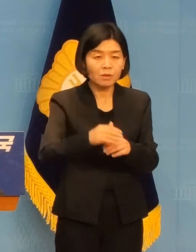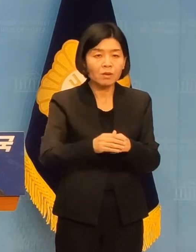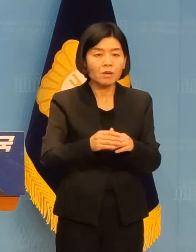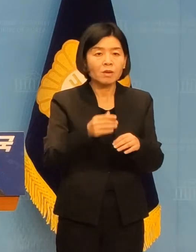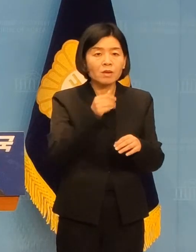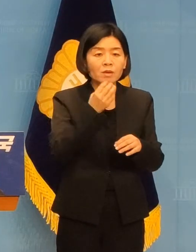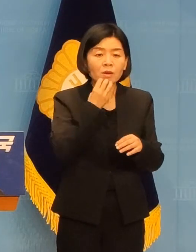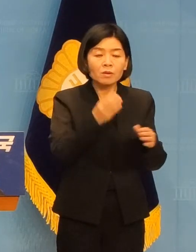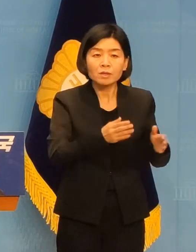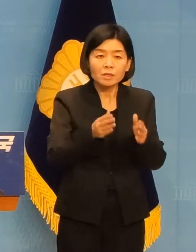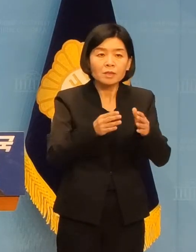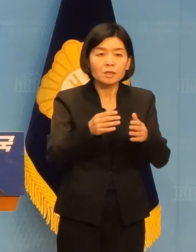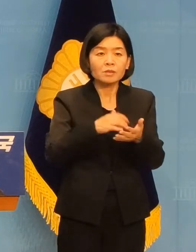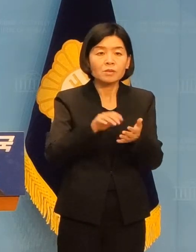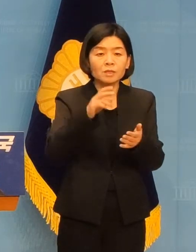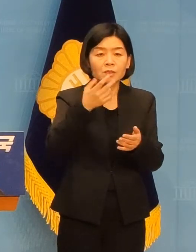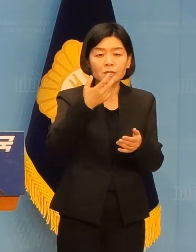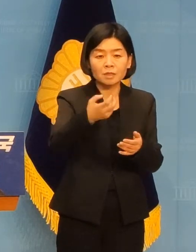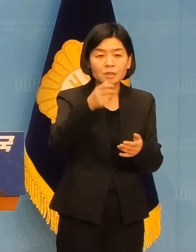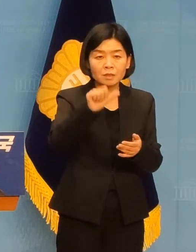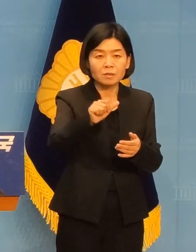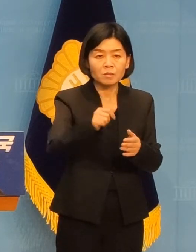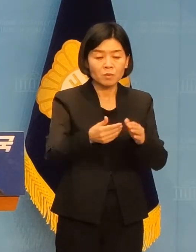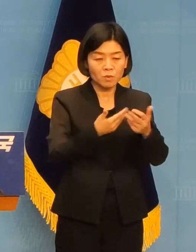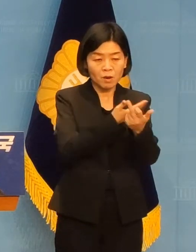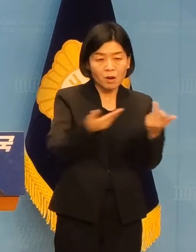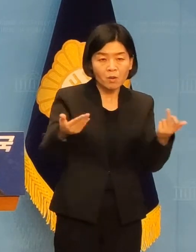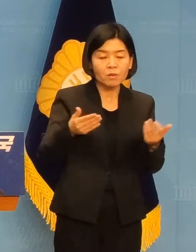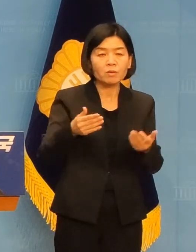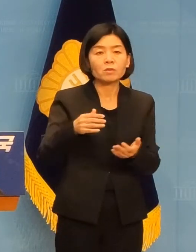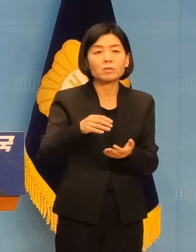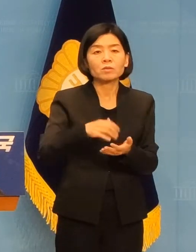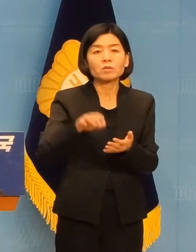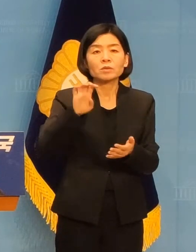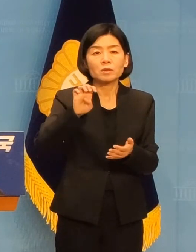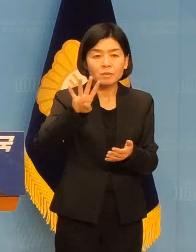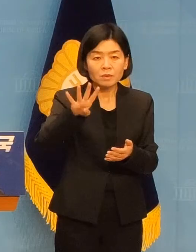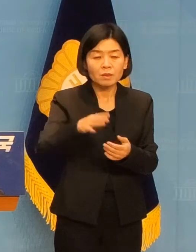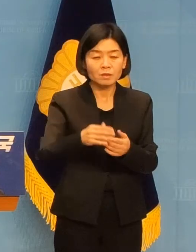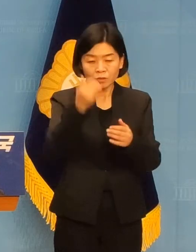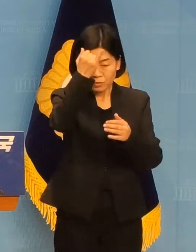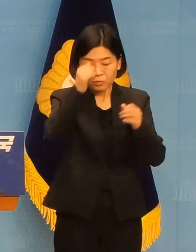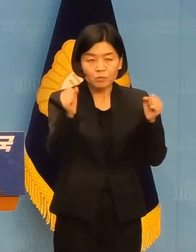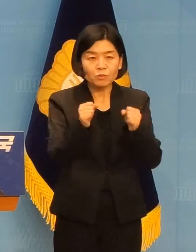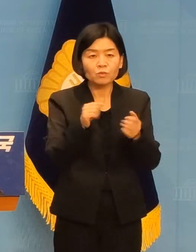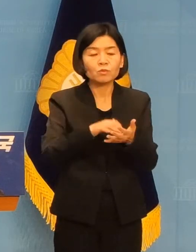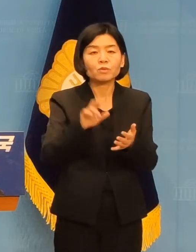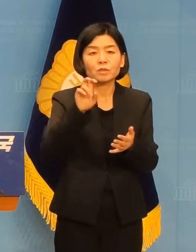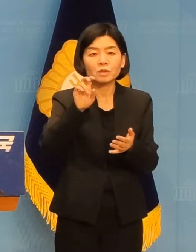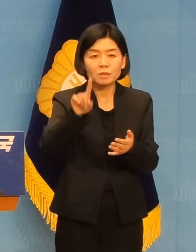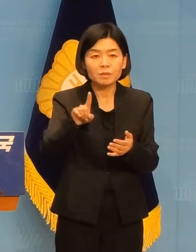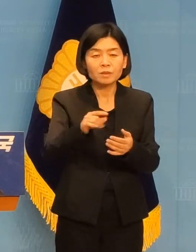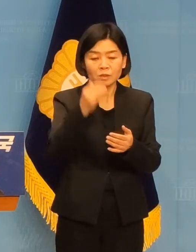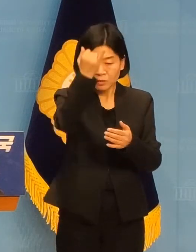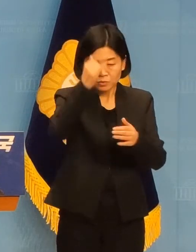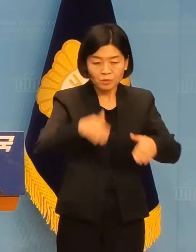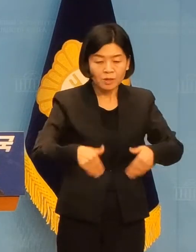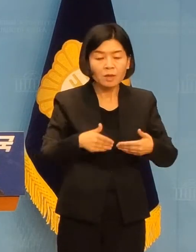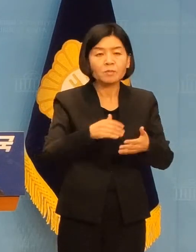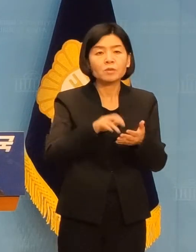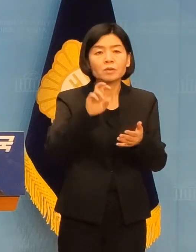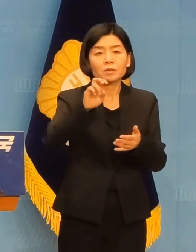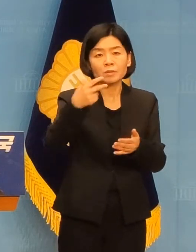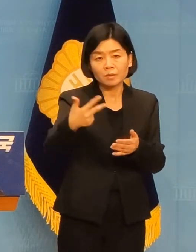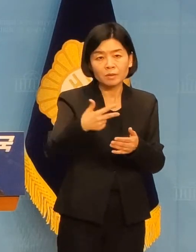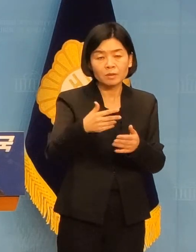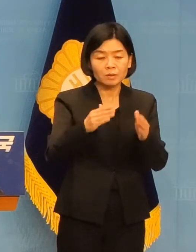경기 75곳, 강원 44곳, 충북 21곳, 충남 27곳,